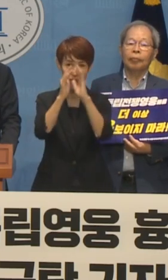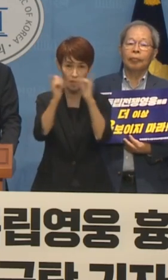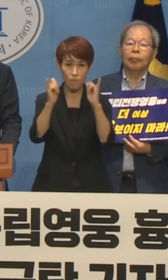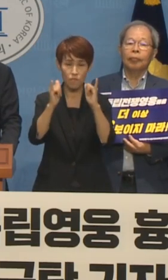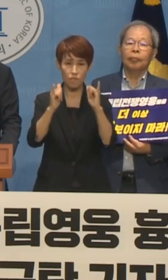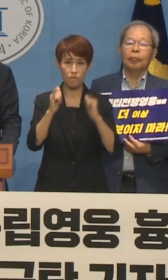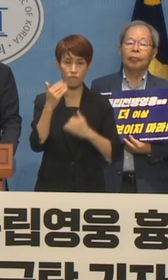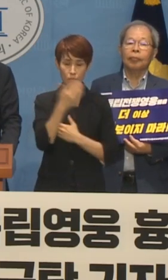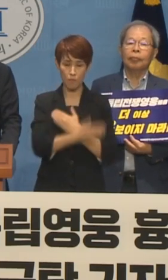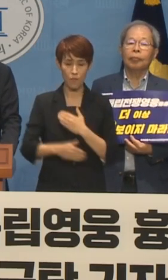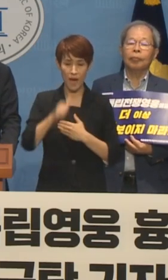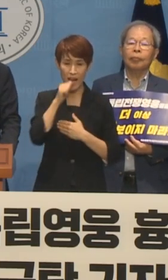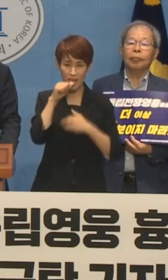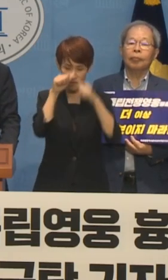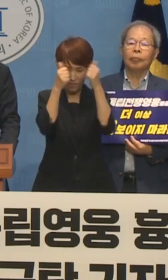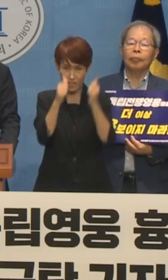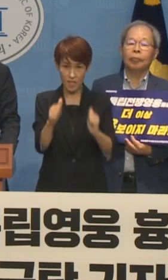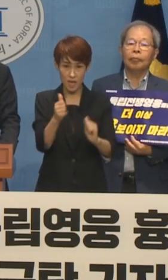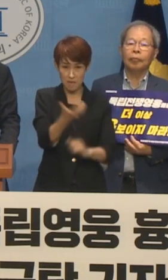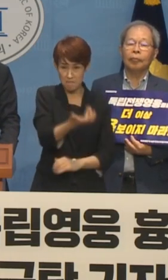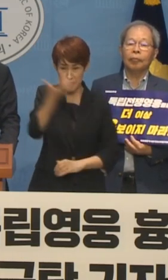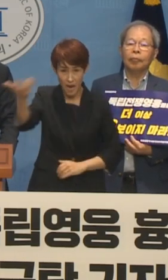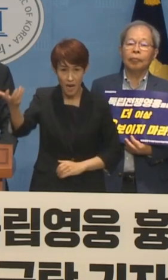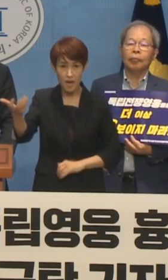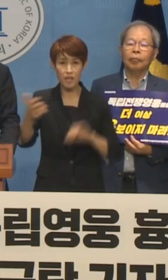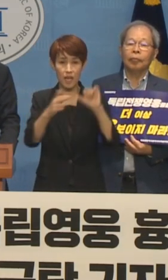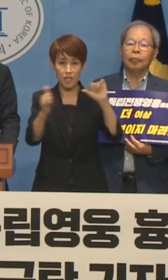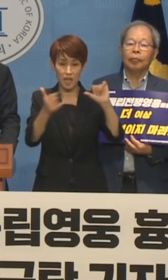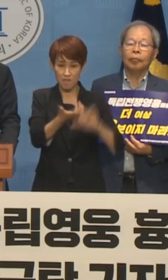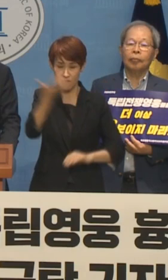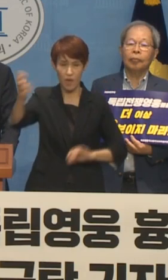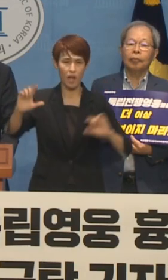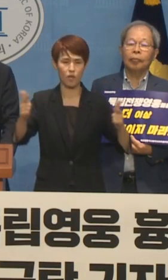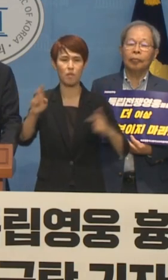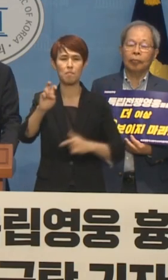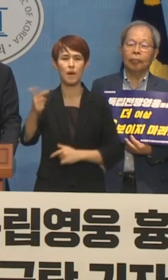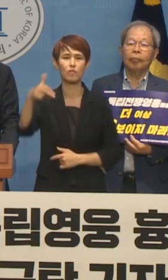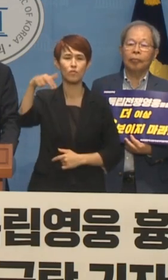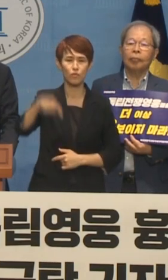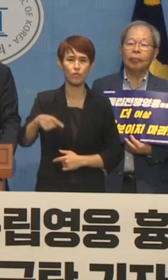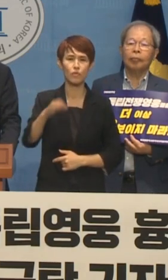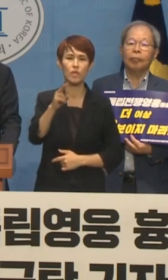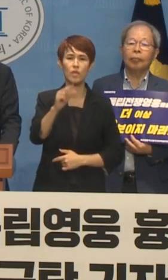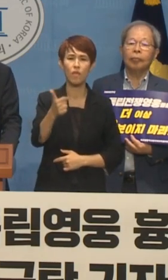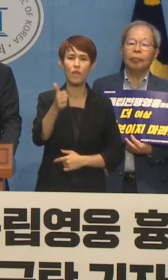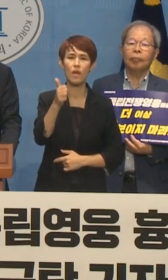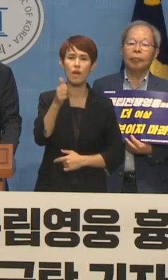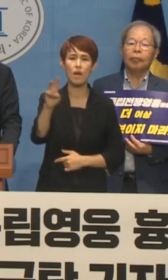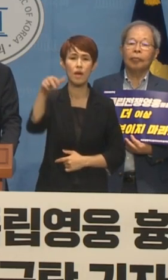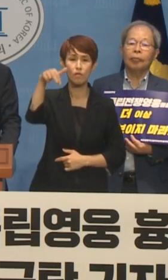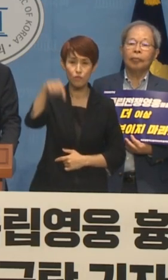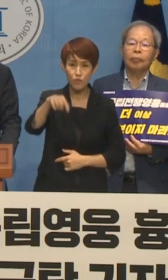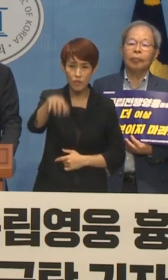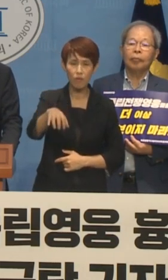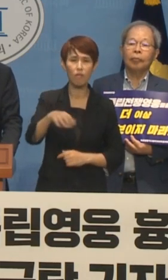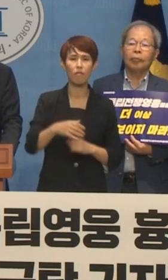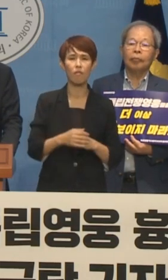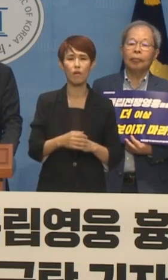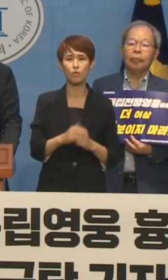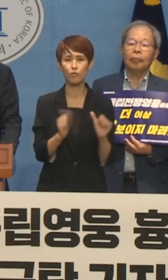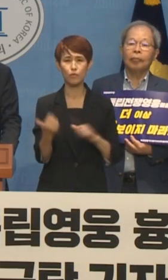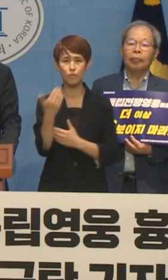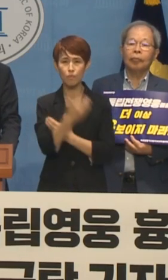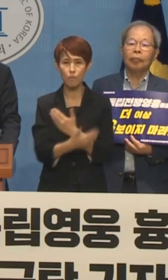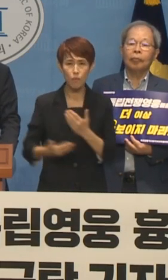것은 5분을 파내는 것이 아닙니다. 만주와 연해주, 국내에서 이름도 남기지 못하고 시신도 남기지